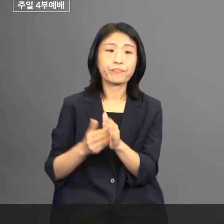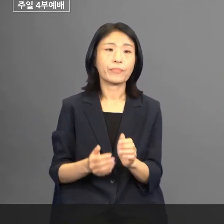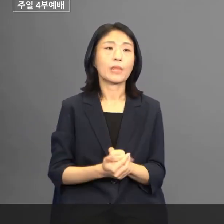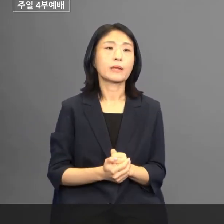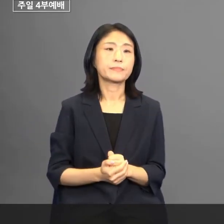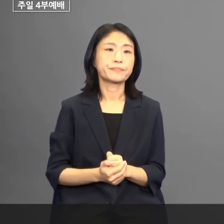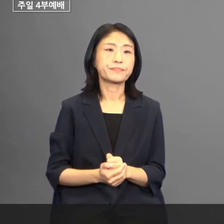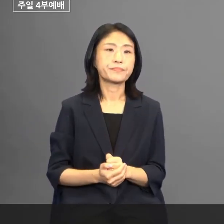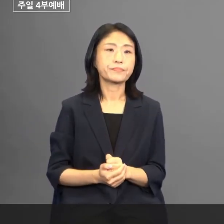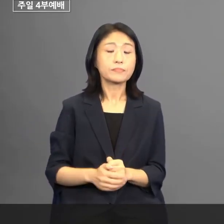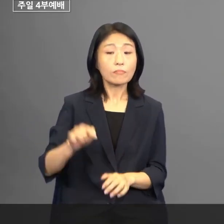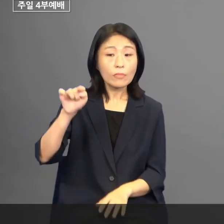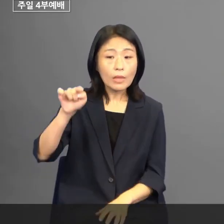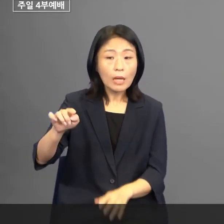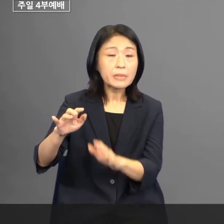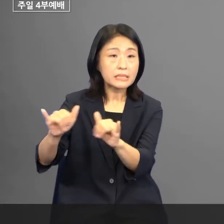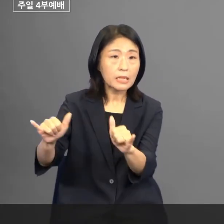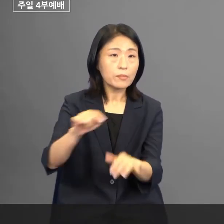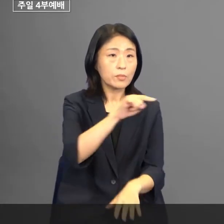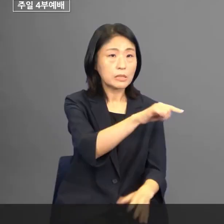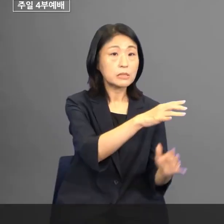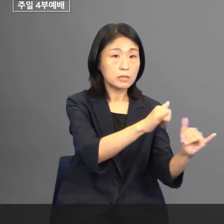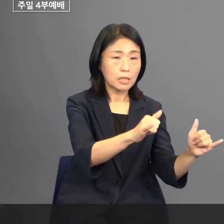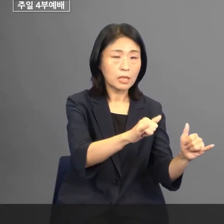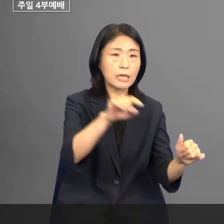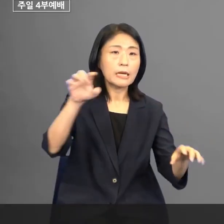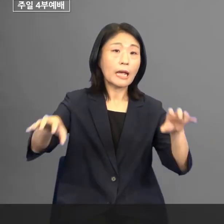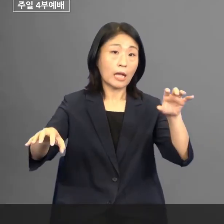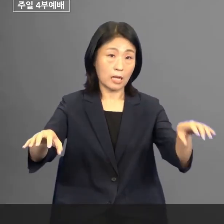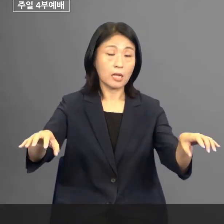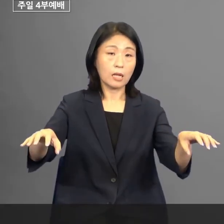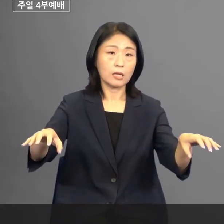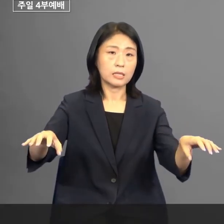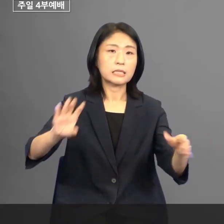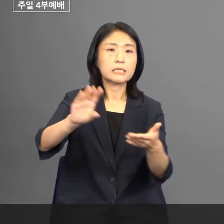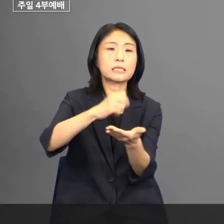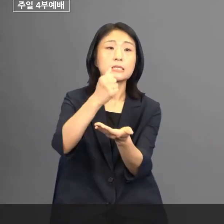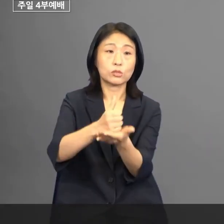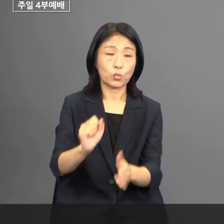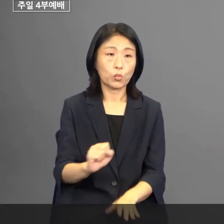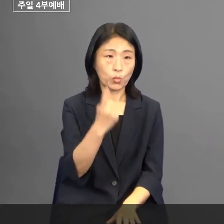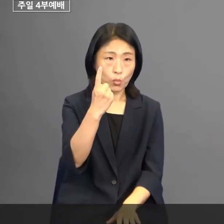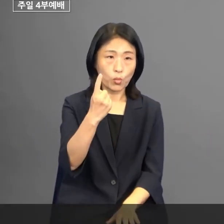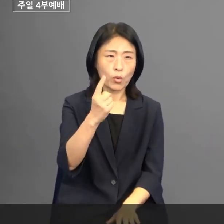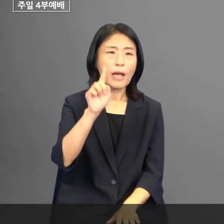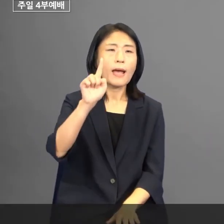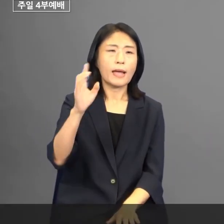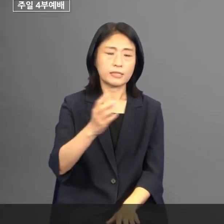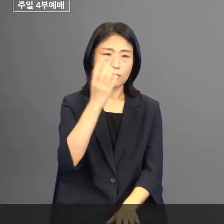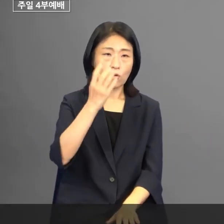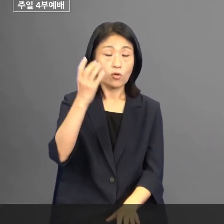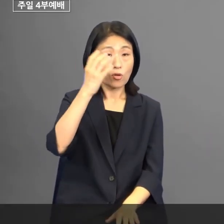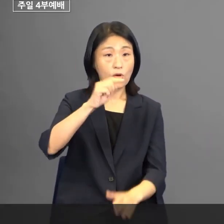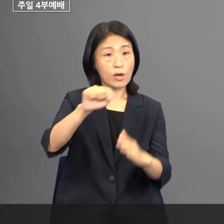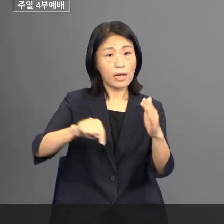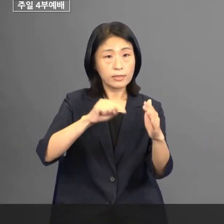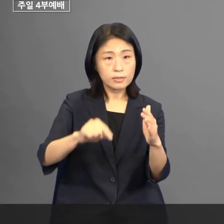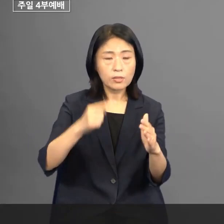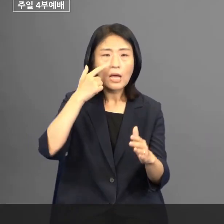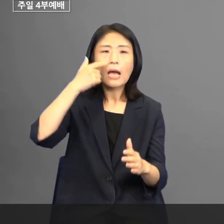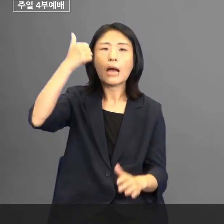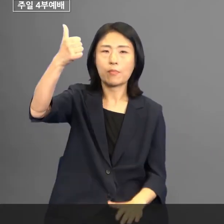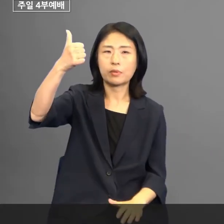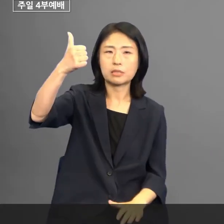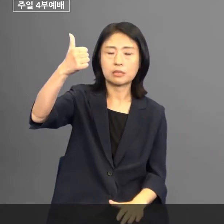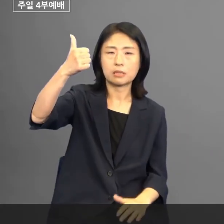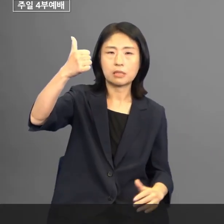전하셨습니다. 이방 사람과 유대 사람 양쪽 모두 그리스도를 통하여 한 성령 안에서 아버지께